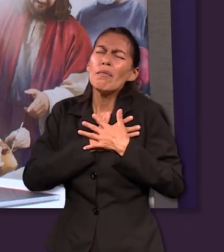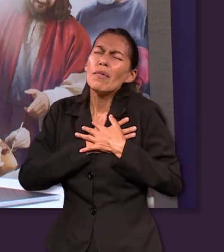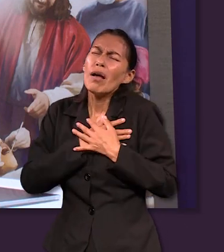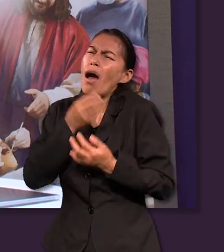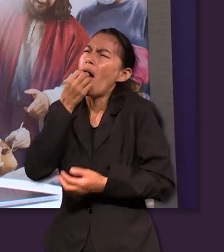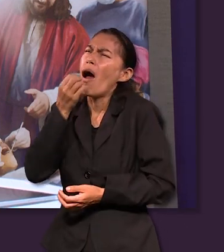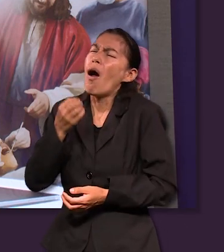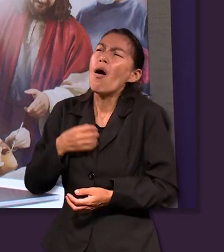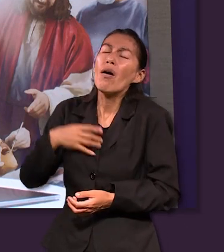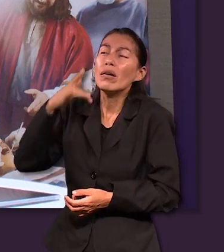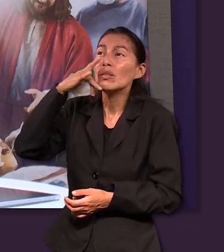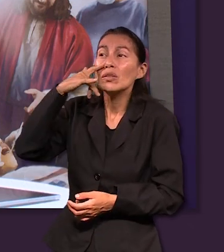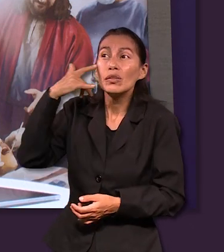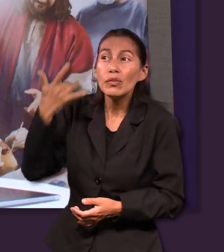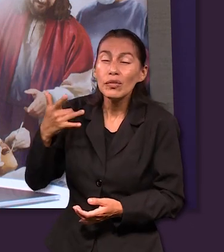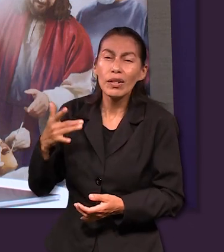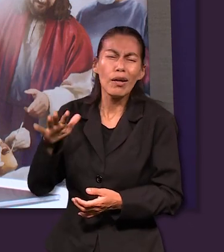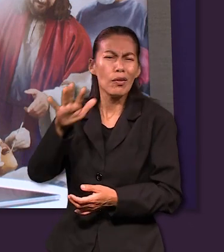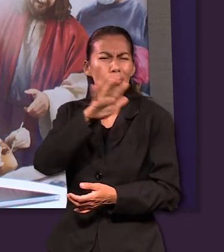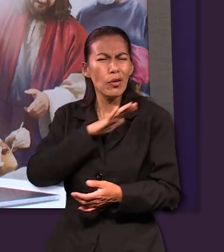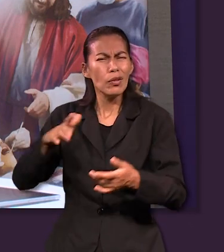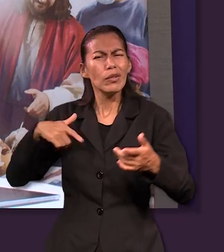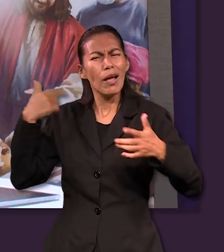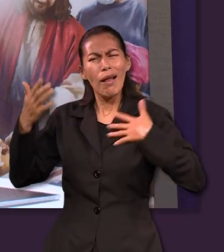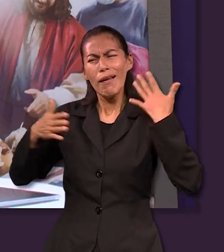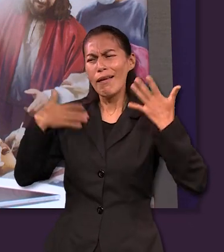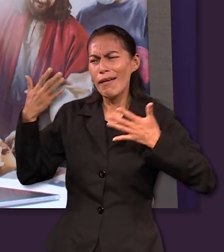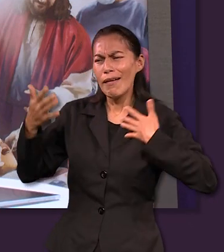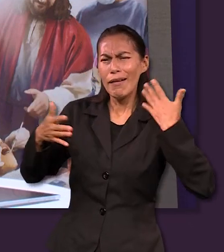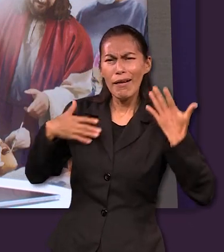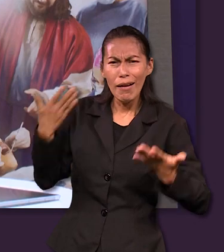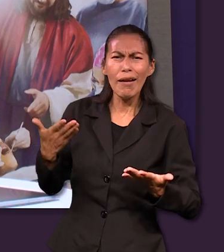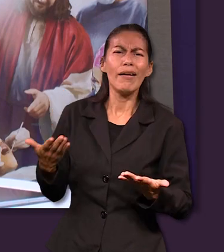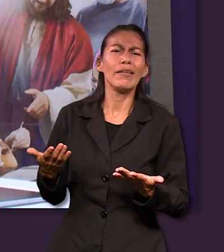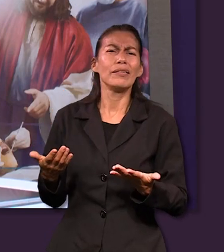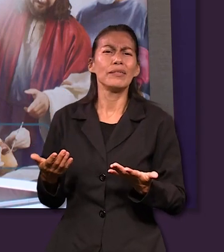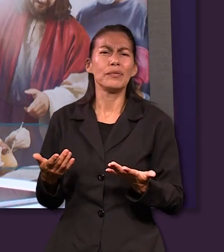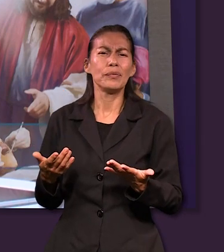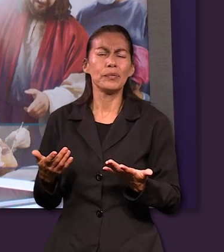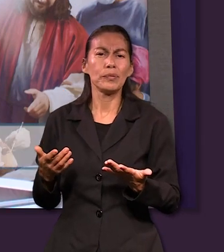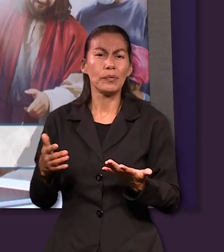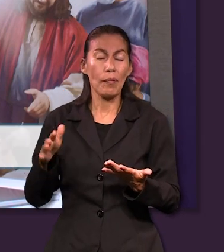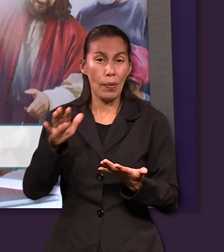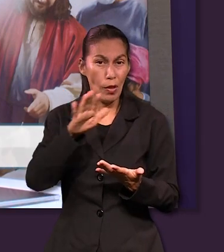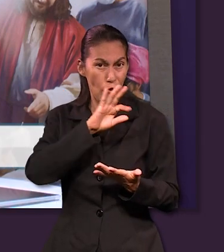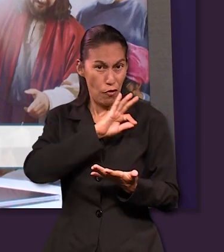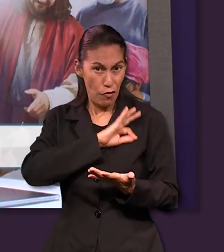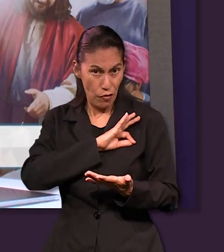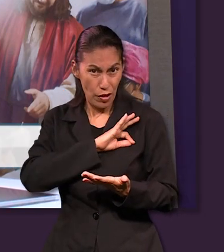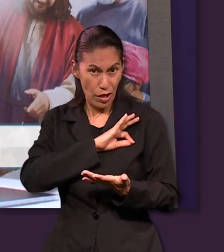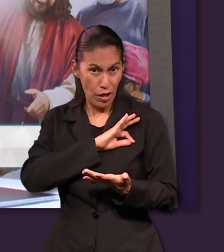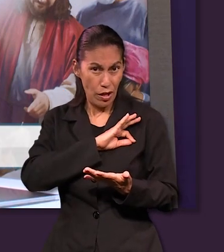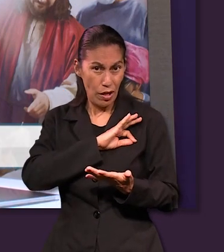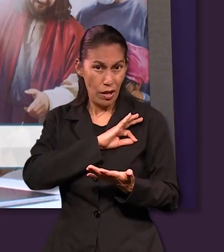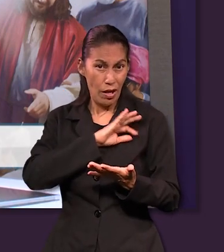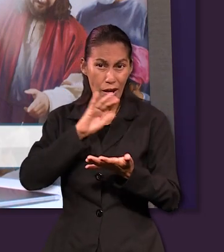amáis sin haberlo visto creyendo en él aunque ahora no lo veáis os alegráis con gran gozo unifable y glorioso